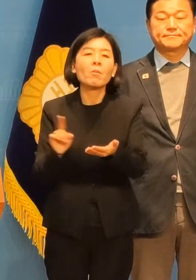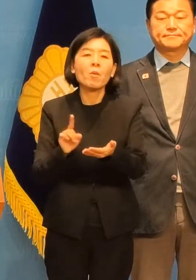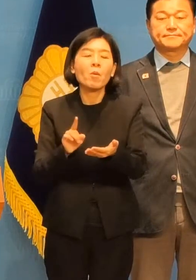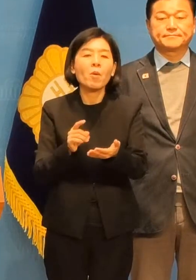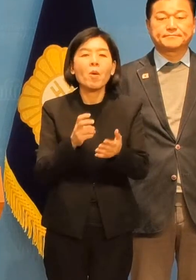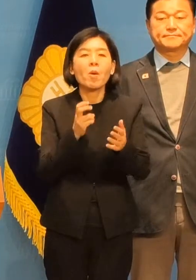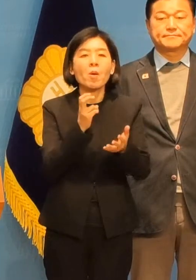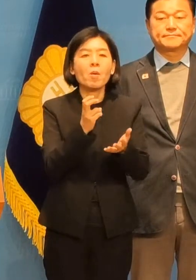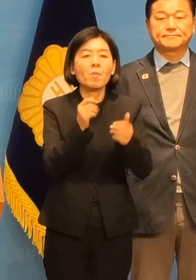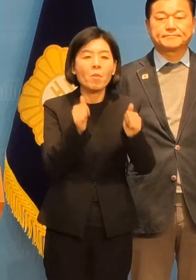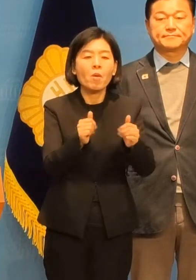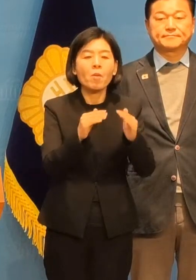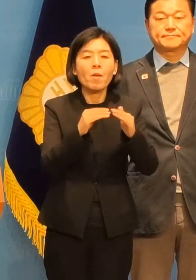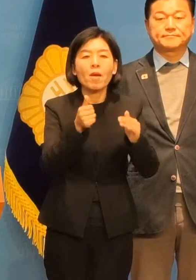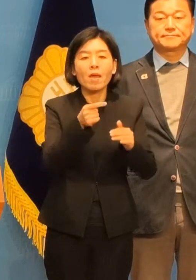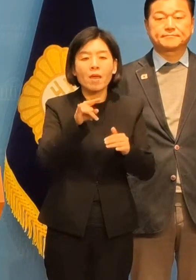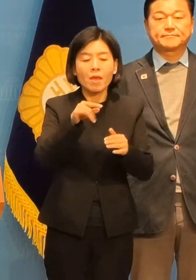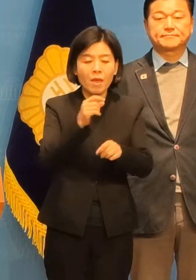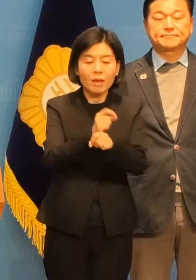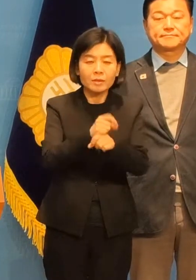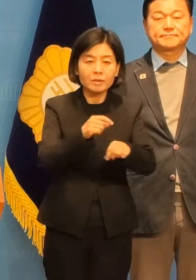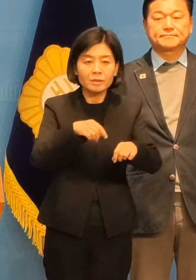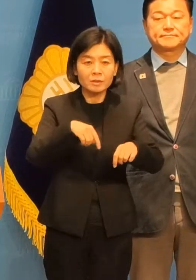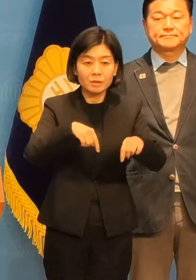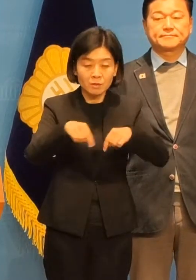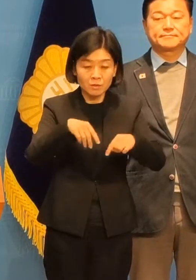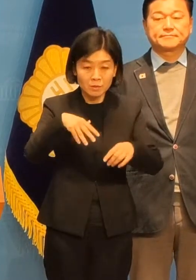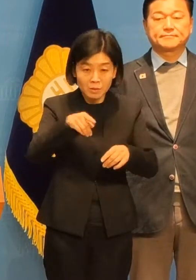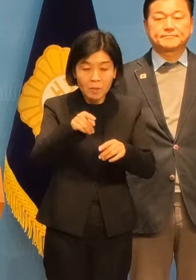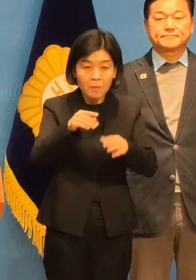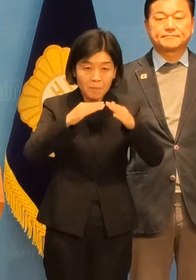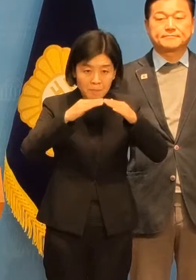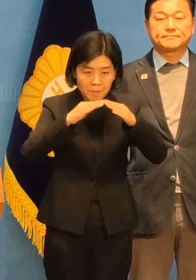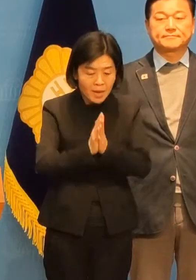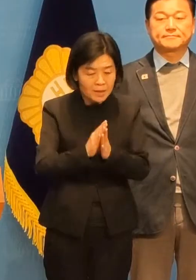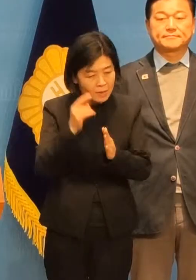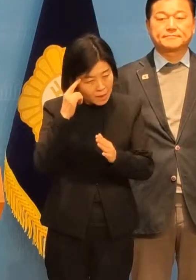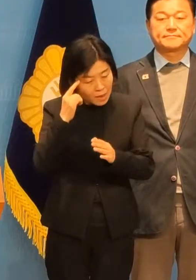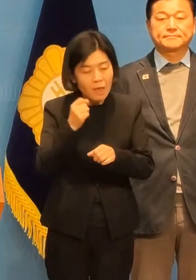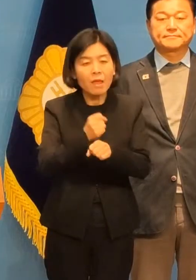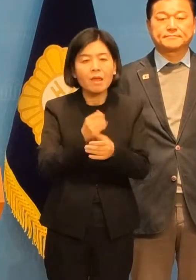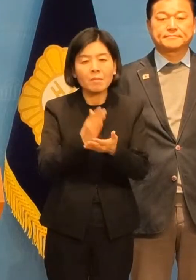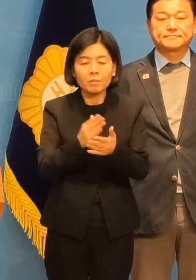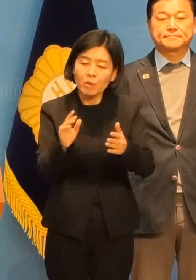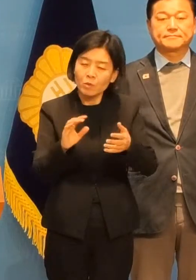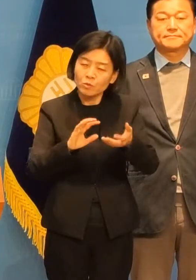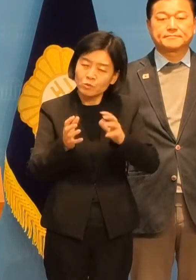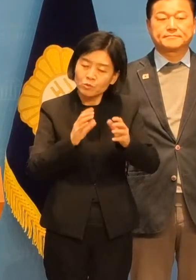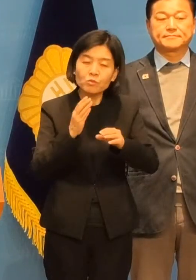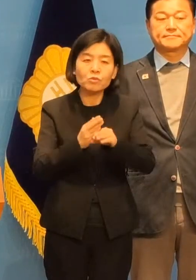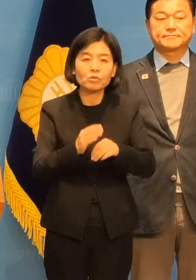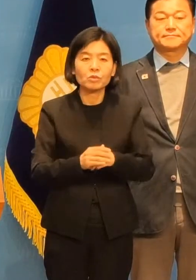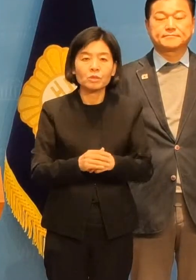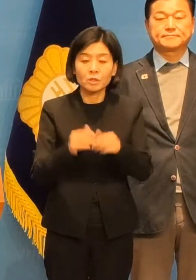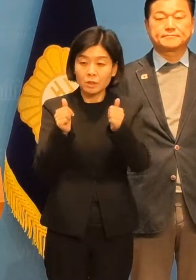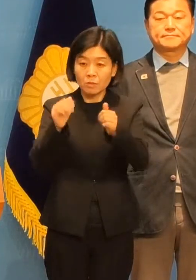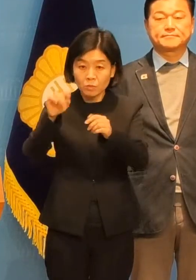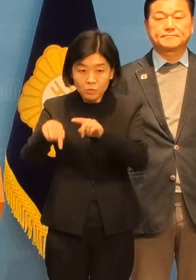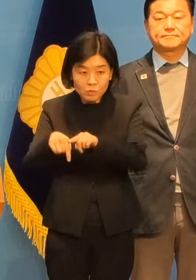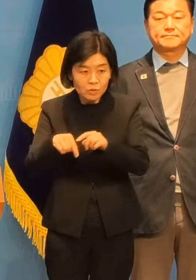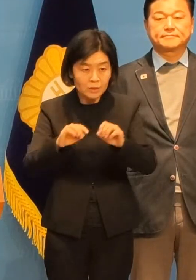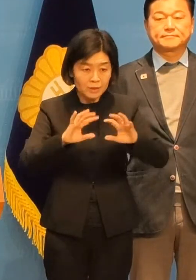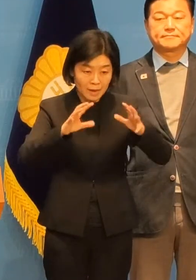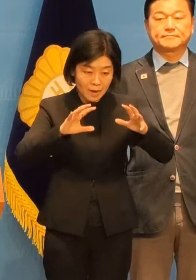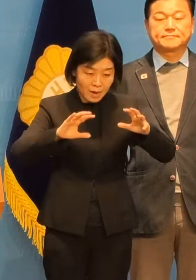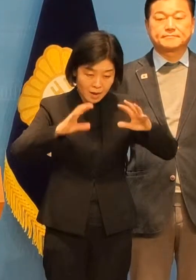법원행정처 폐지안을 논의를 하고 있습니다. 더 이상 사법부가 내란 세력과 함께하는 그런